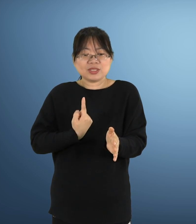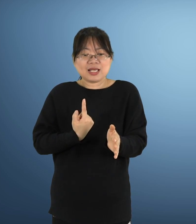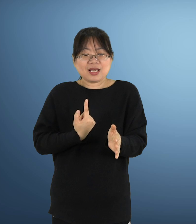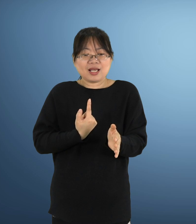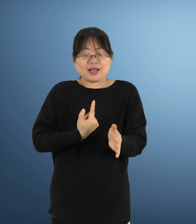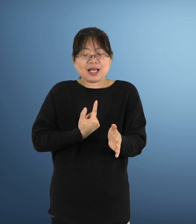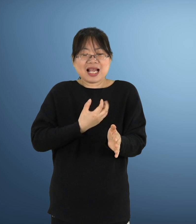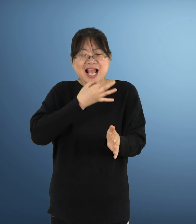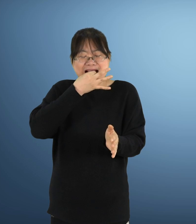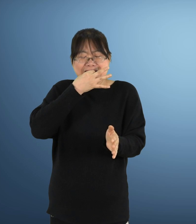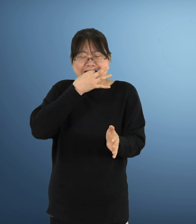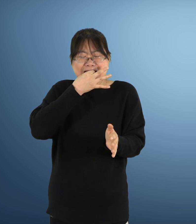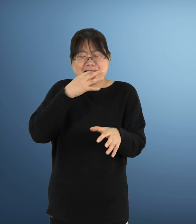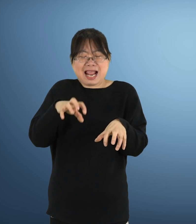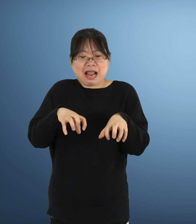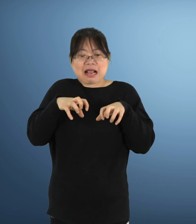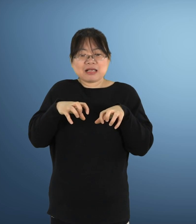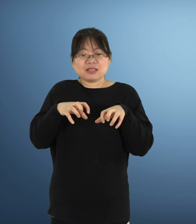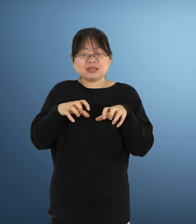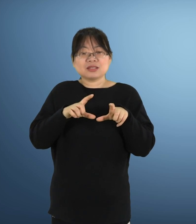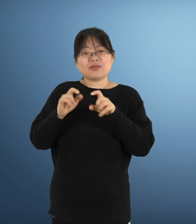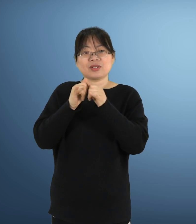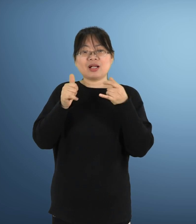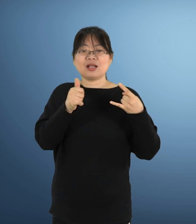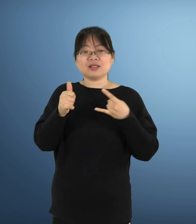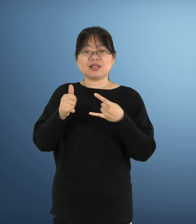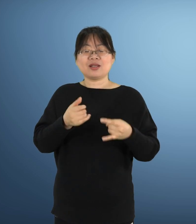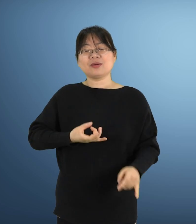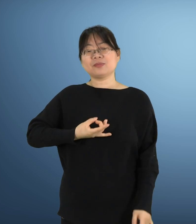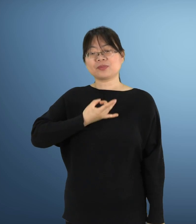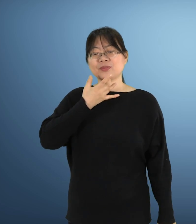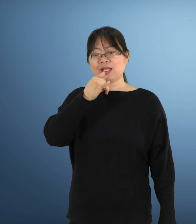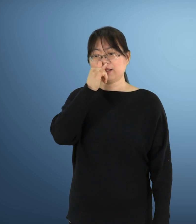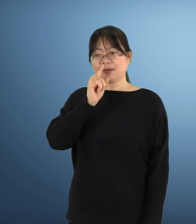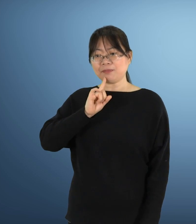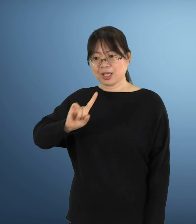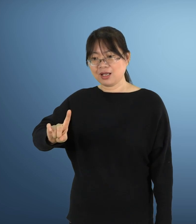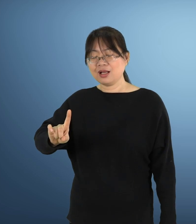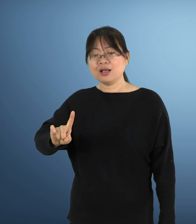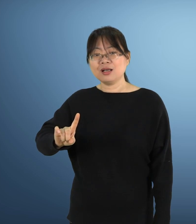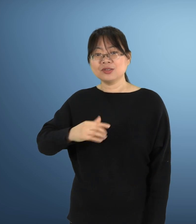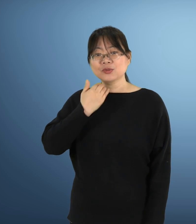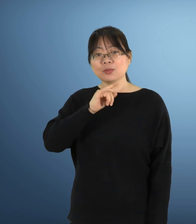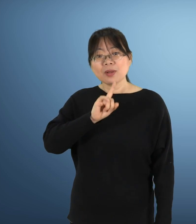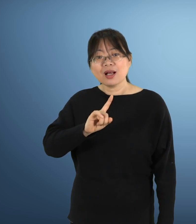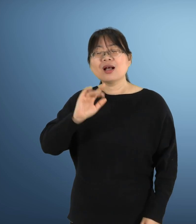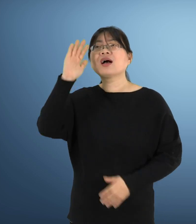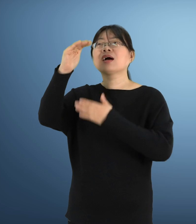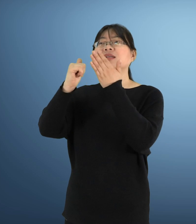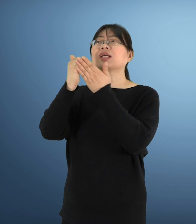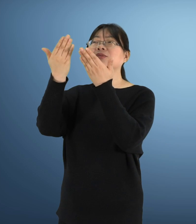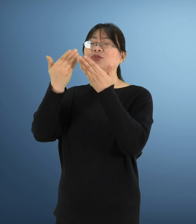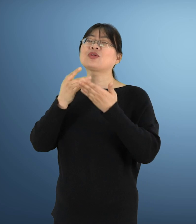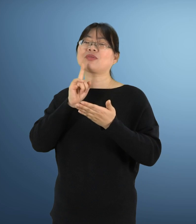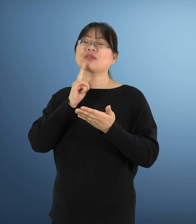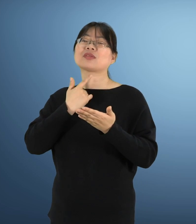있을 것이다. 이게 누구의 얘기예요? 하나님의 말씀이에요.